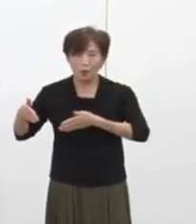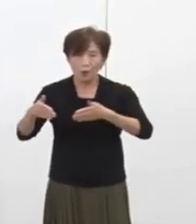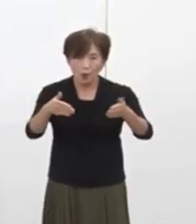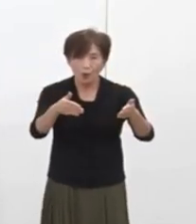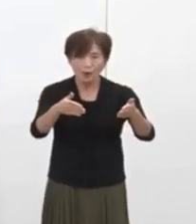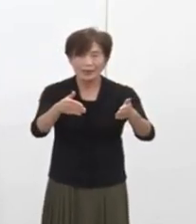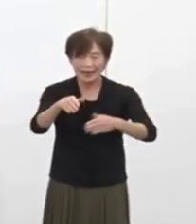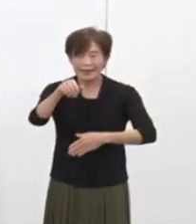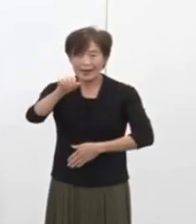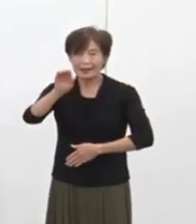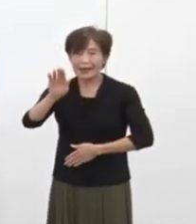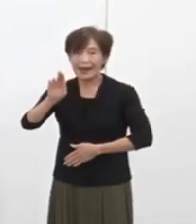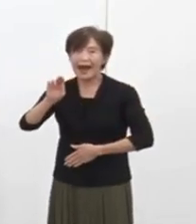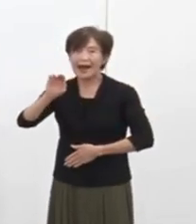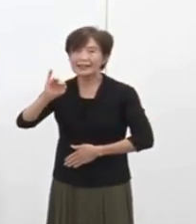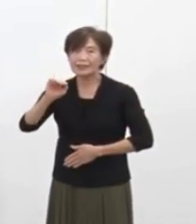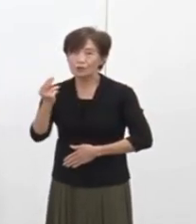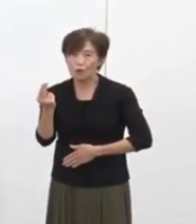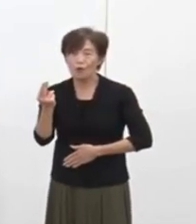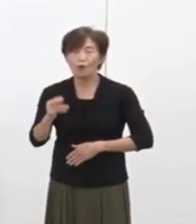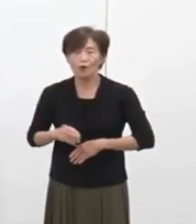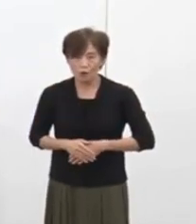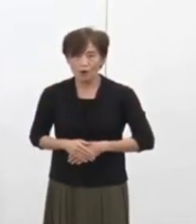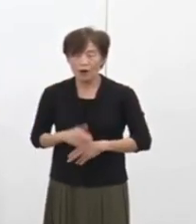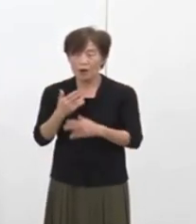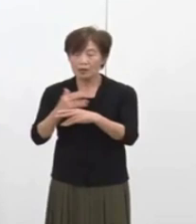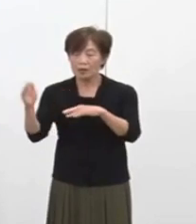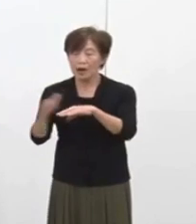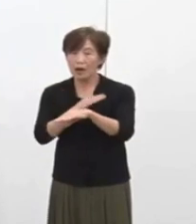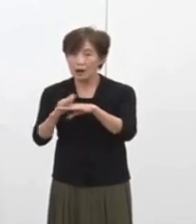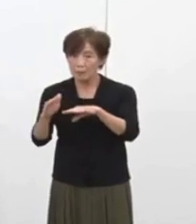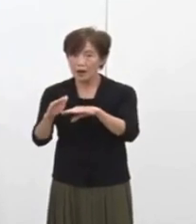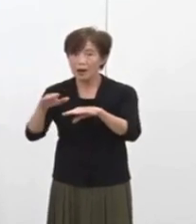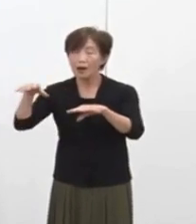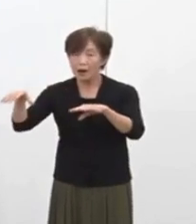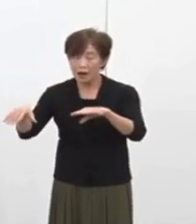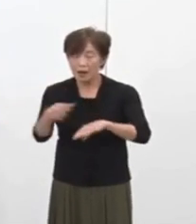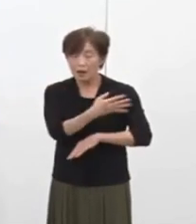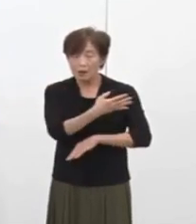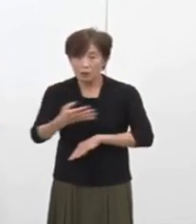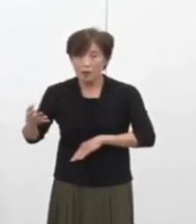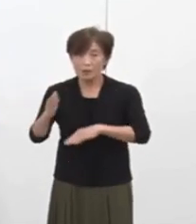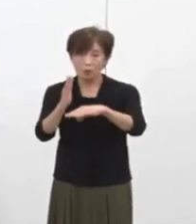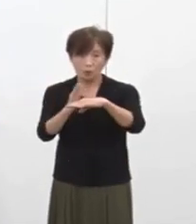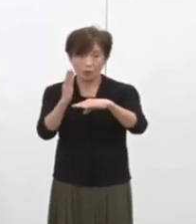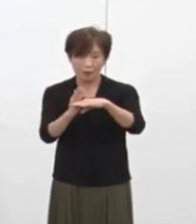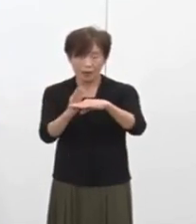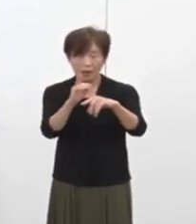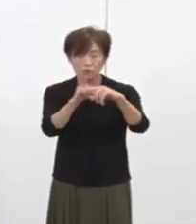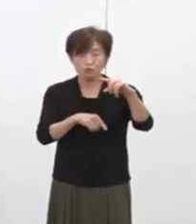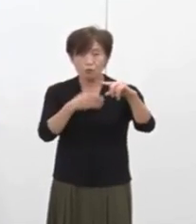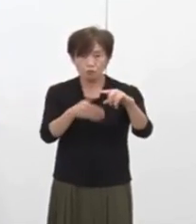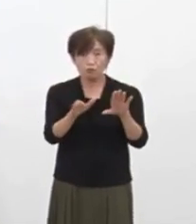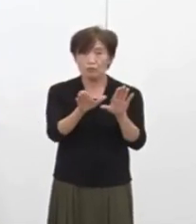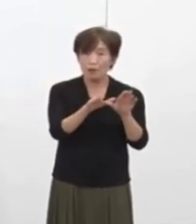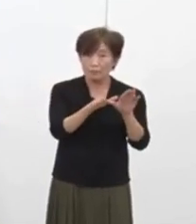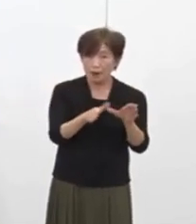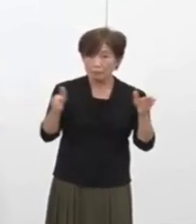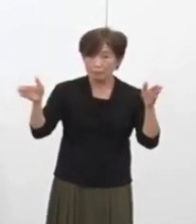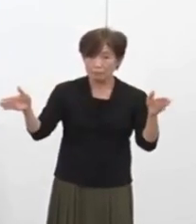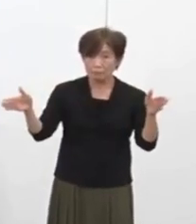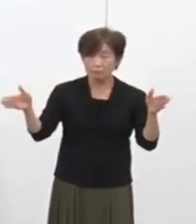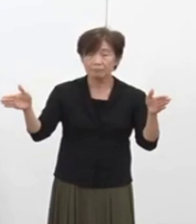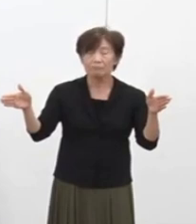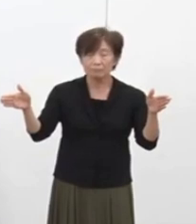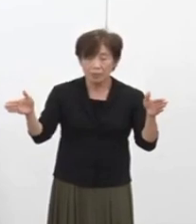プレ社会実験を中央区北浜三丁目付近の淀山市交差点から中央区難波三丁目付近の難